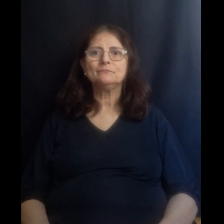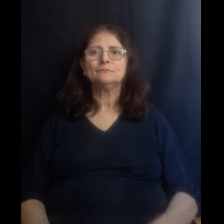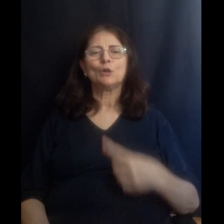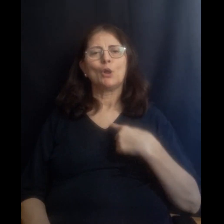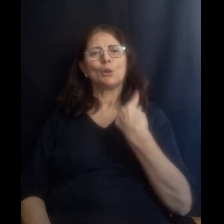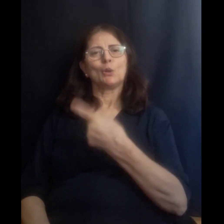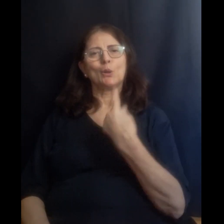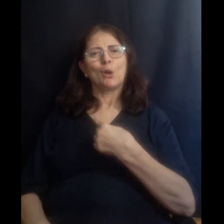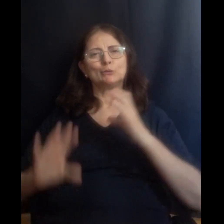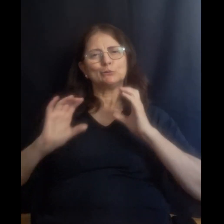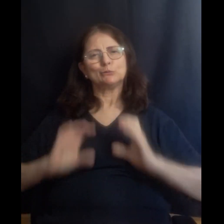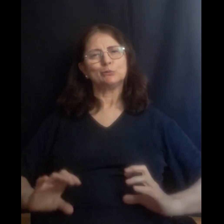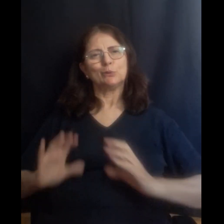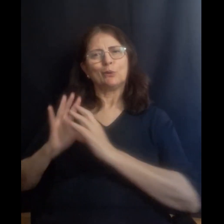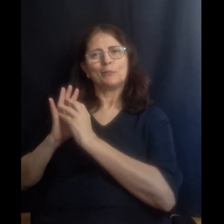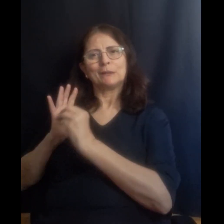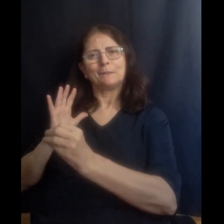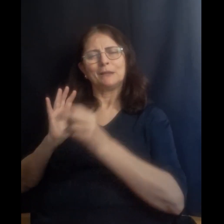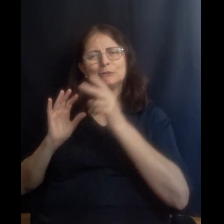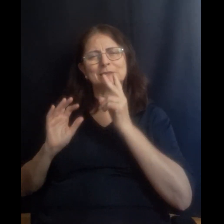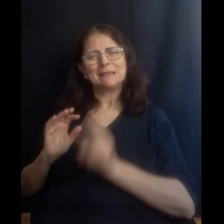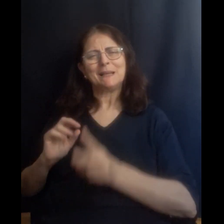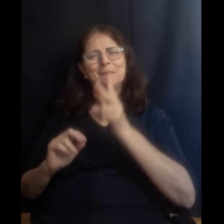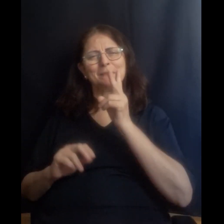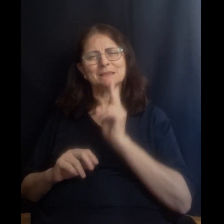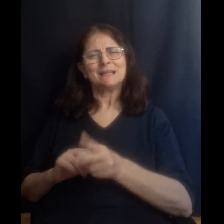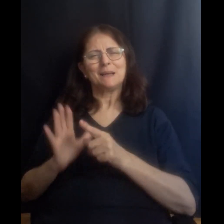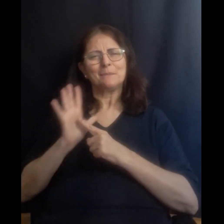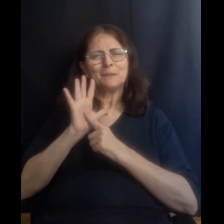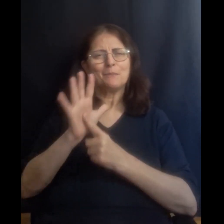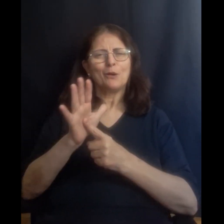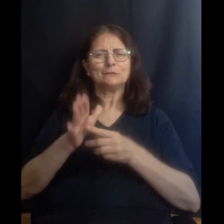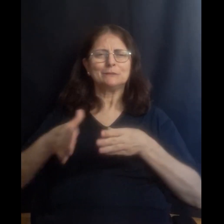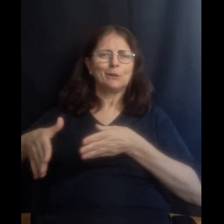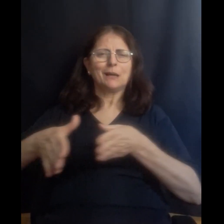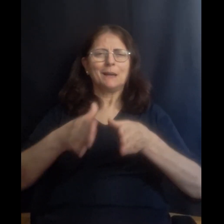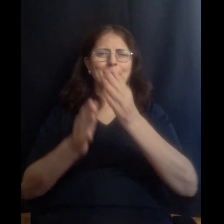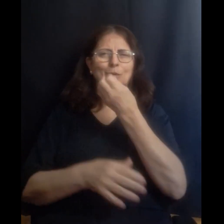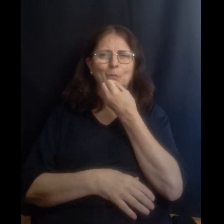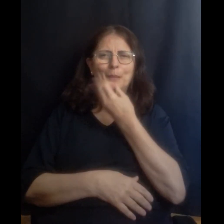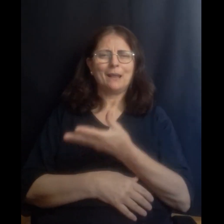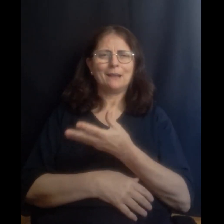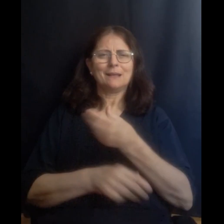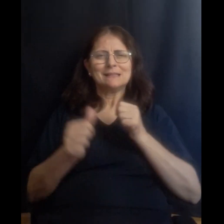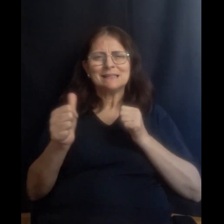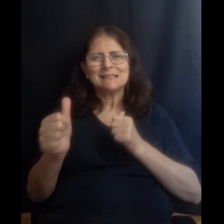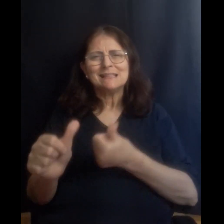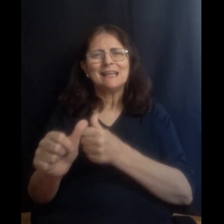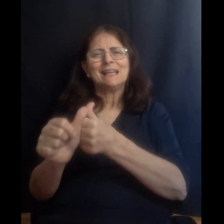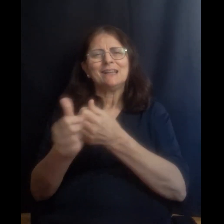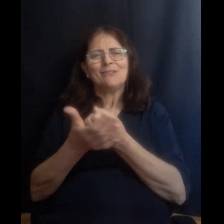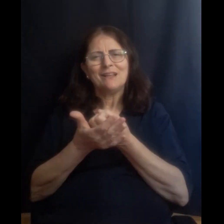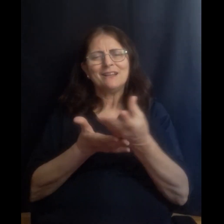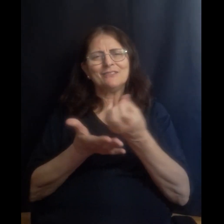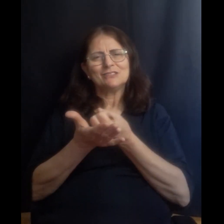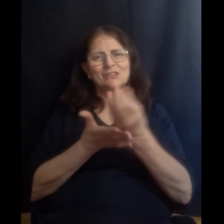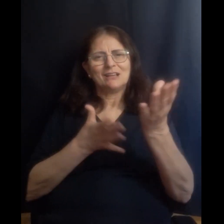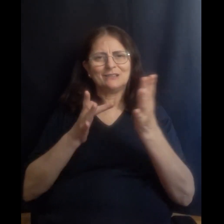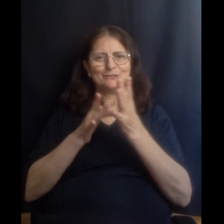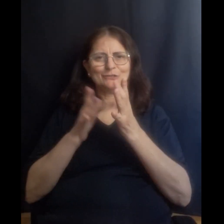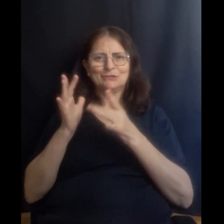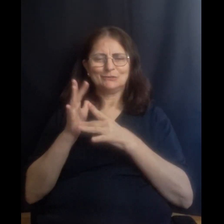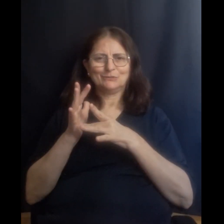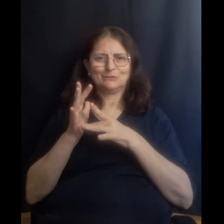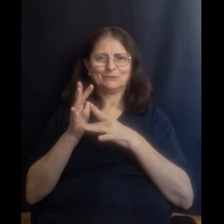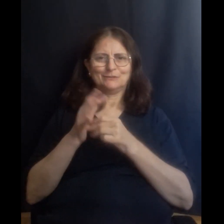Que os nossos exemplos sejam sempre voltados para o bem, seguindo a cartilha do Evangelho do